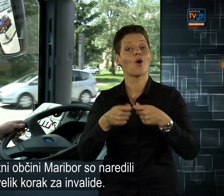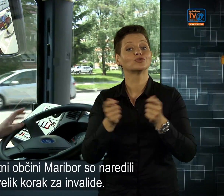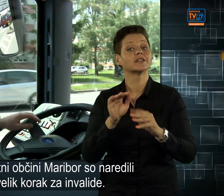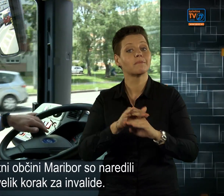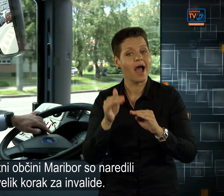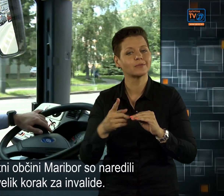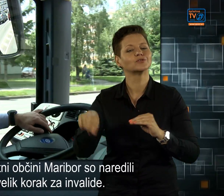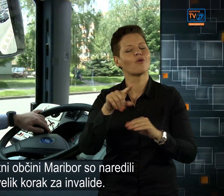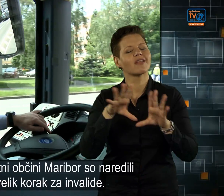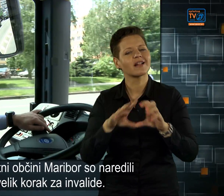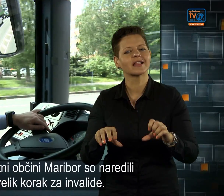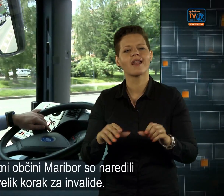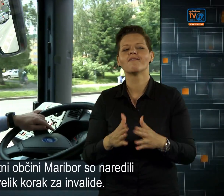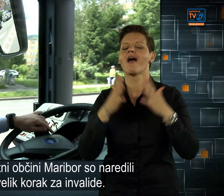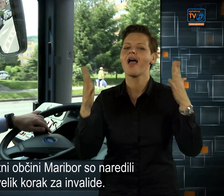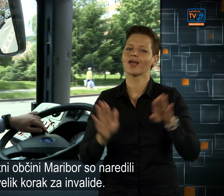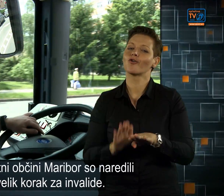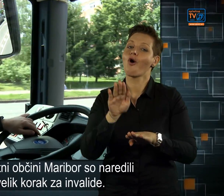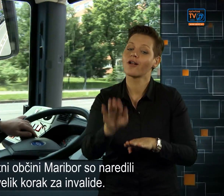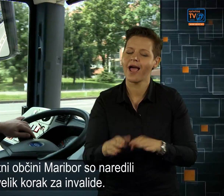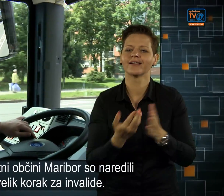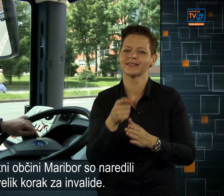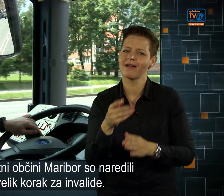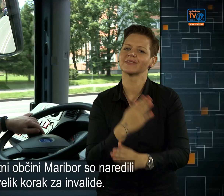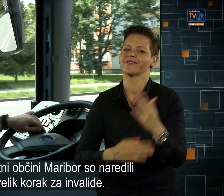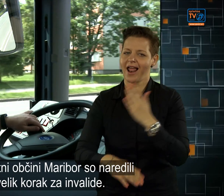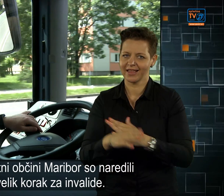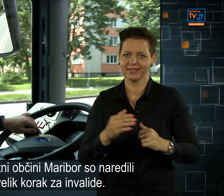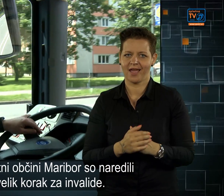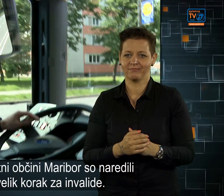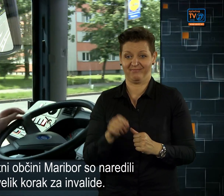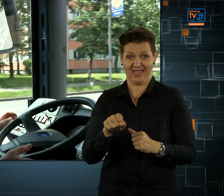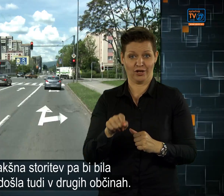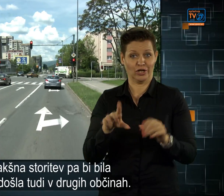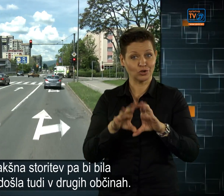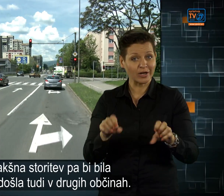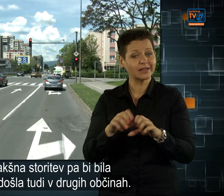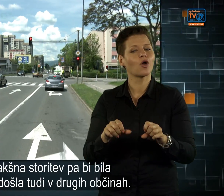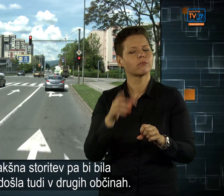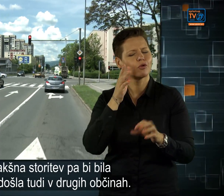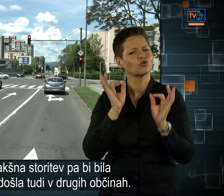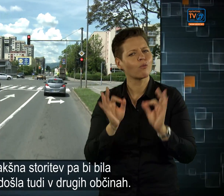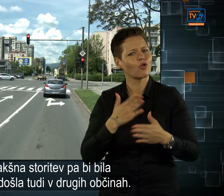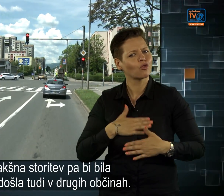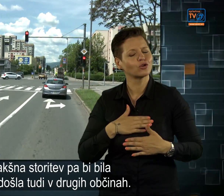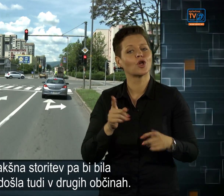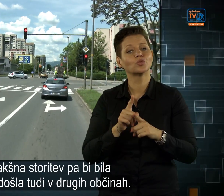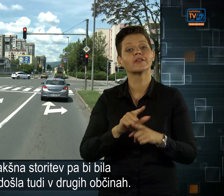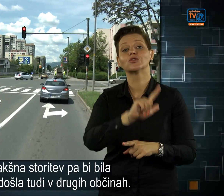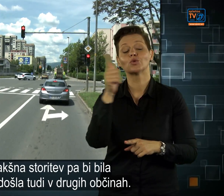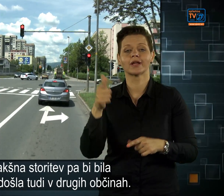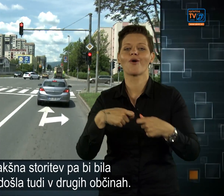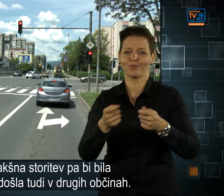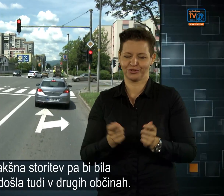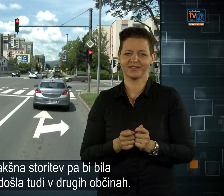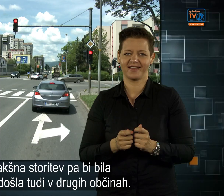V Mestni občini Maribor so naredili velik korak za invalide. Takšna storitev pa bi bila dobrodošla